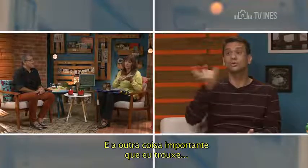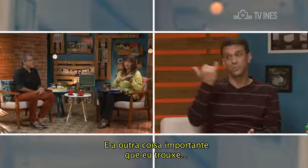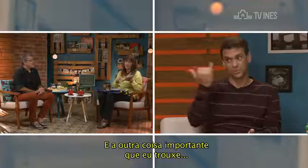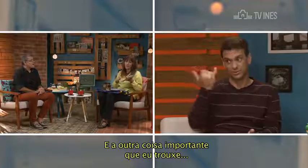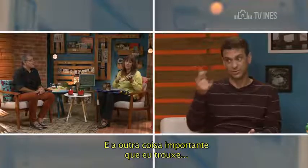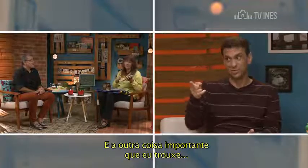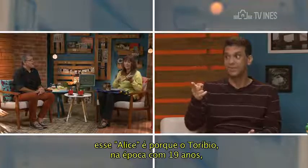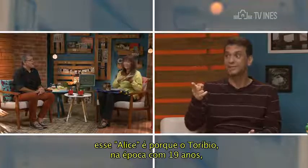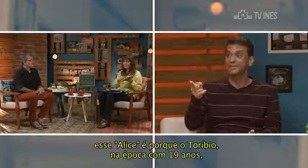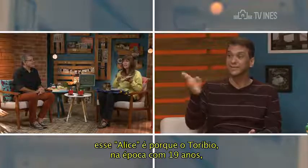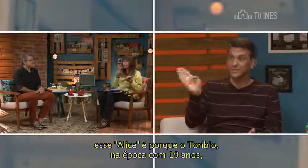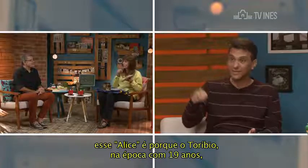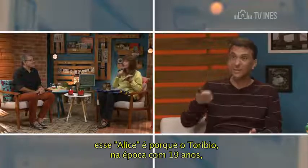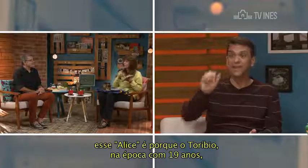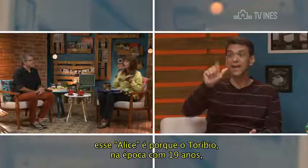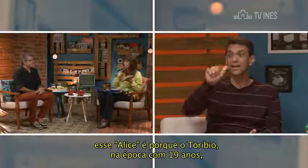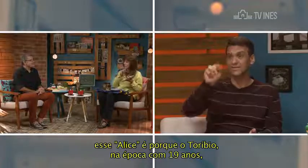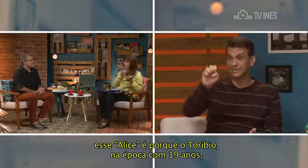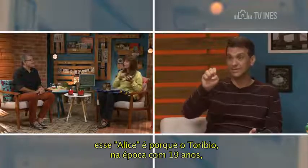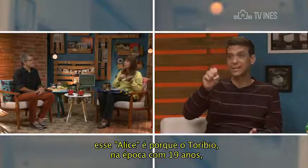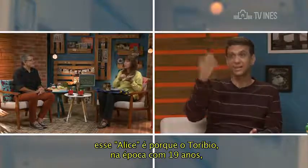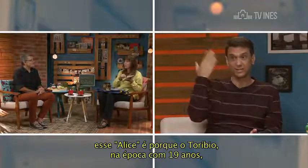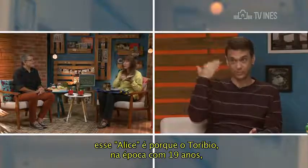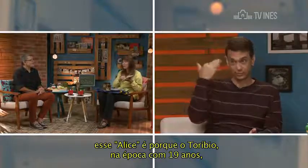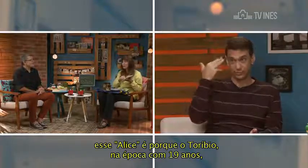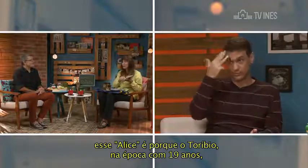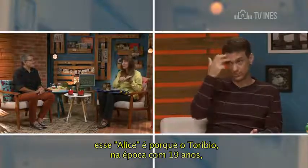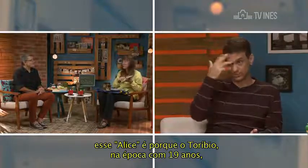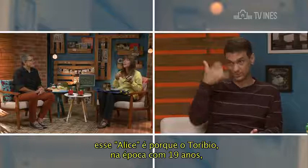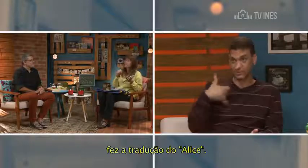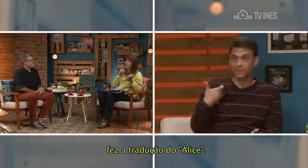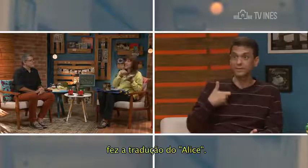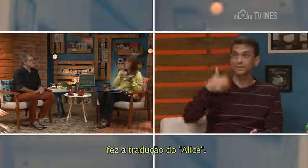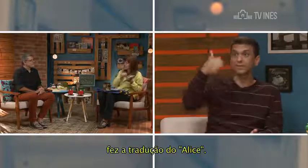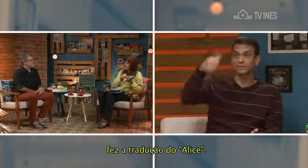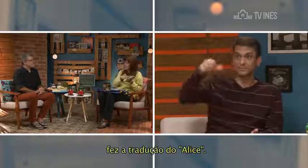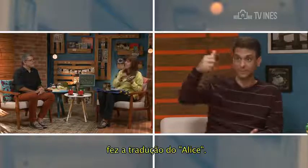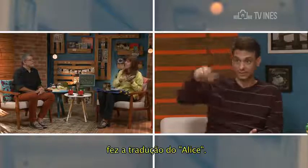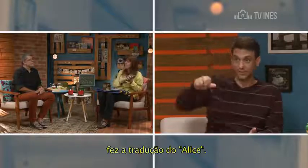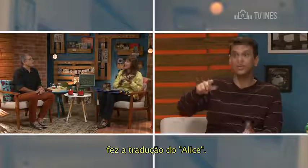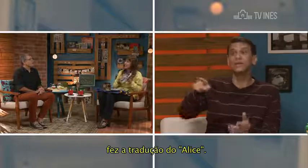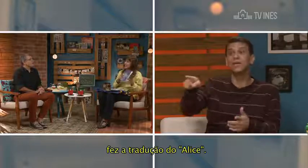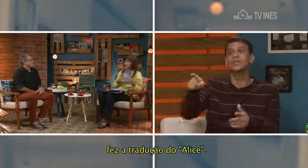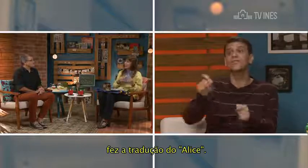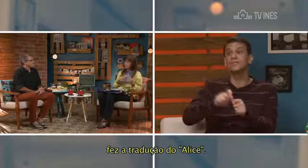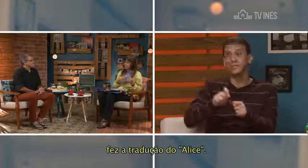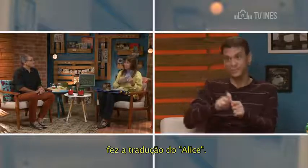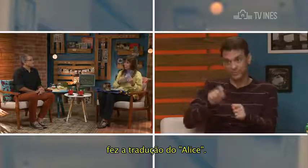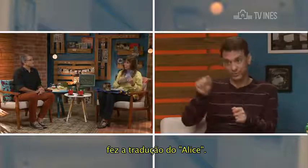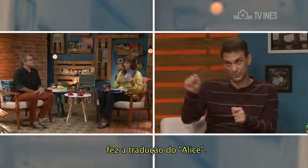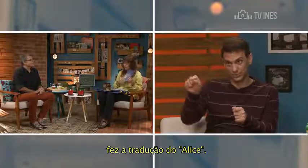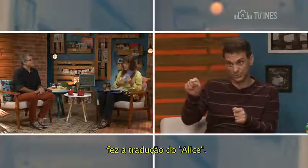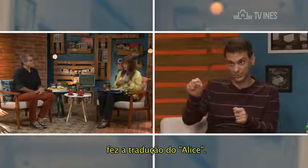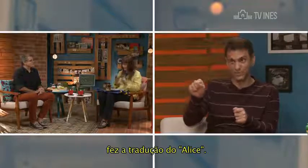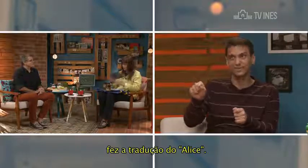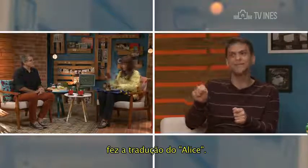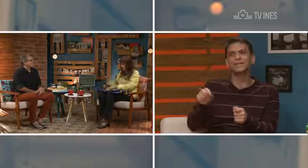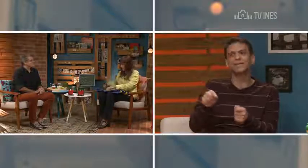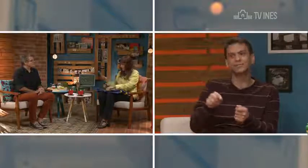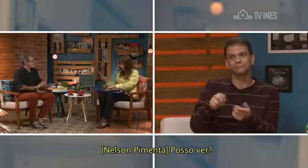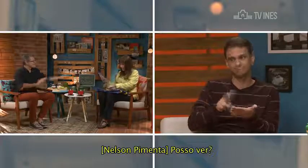que eu trouxe, esse Alice, é porque o Toríbio, na época, com 19 anos, ele fez a tradução do